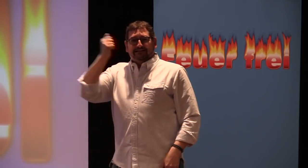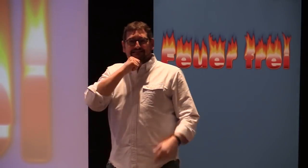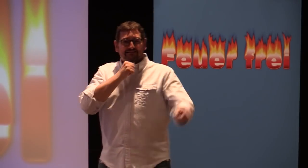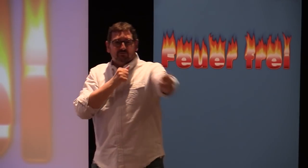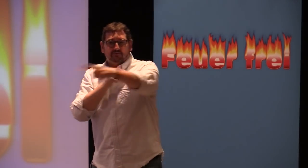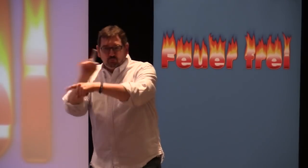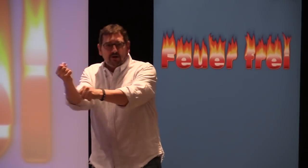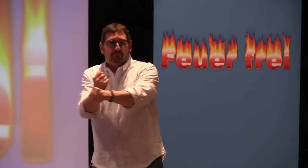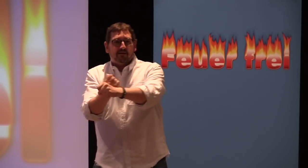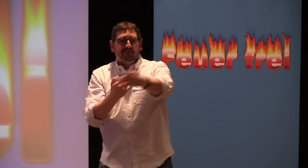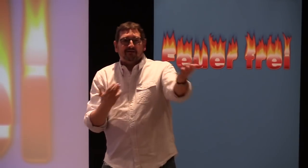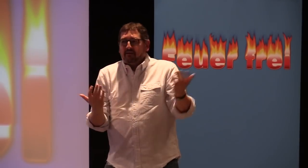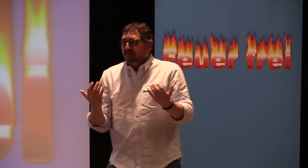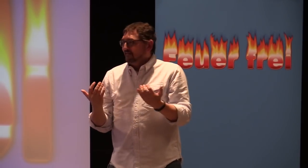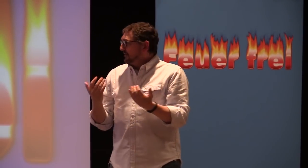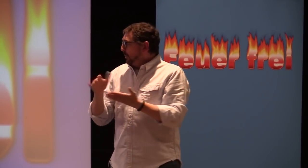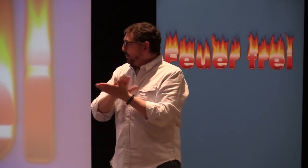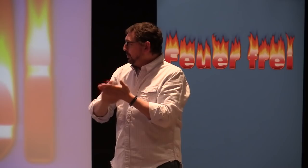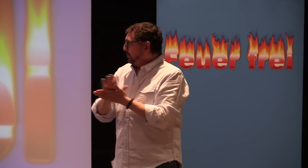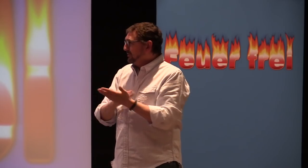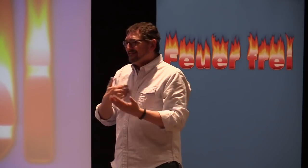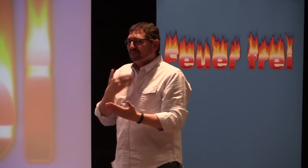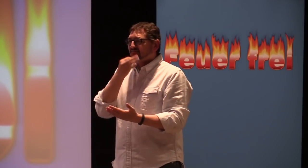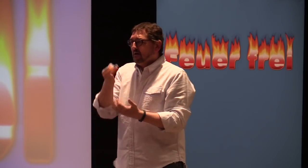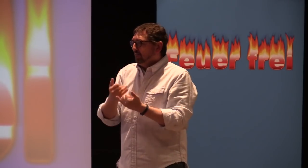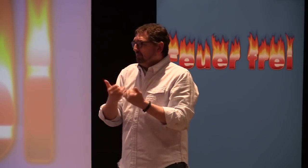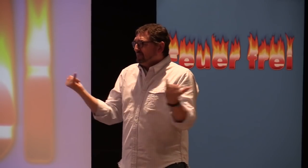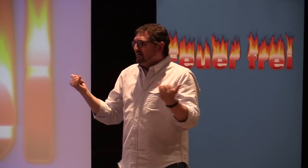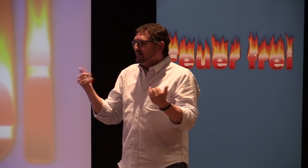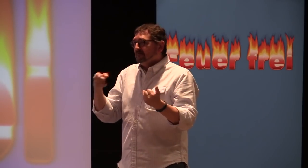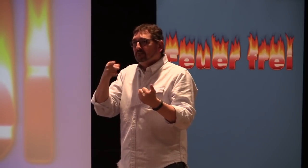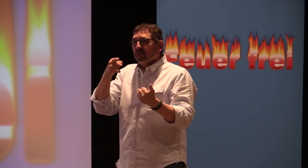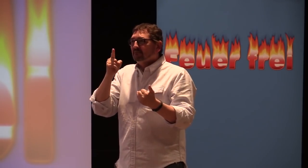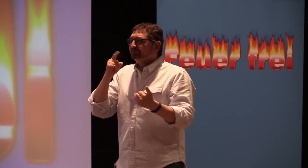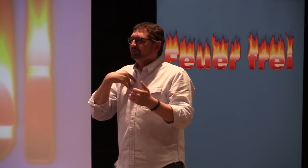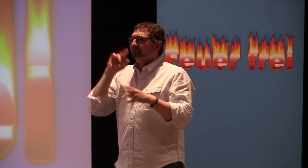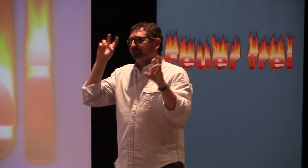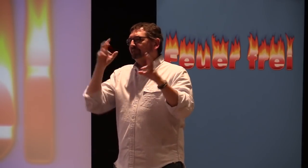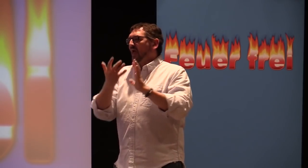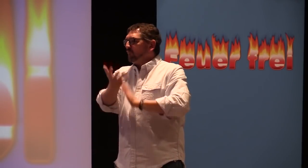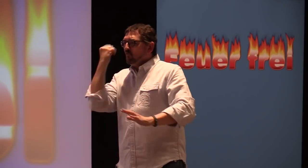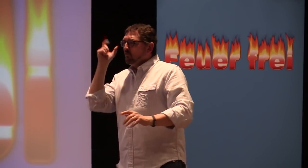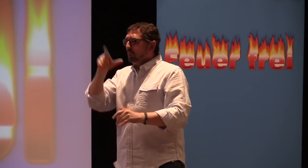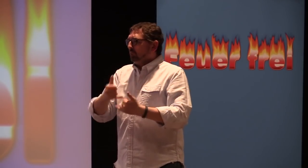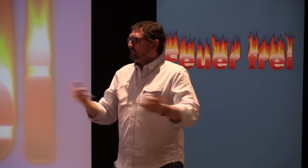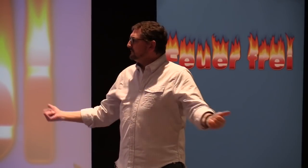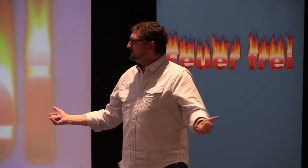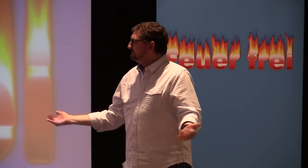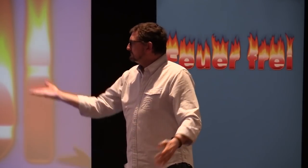jetzt mittlerweile, ich kann schon an die Rente denken. Ich bin nicht mehr derjenige, der so sehr an die Zukunft denken muss. Und